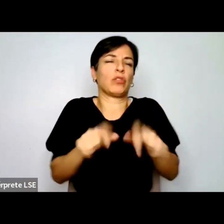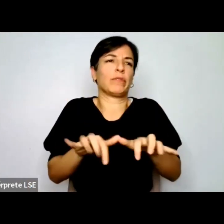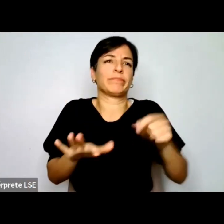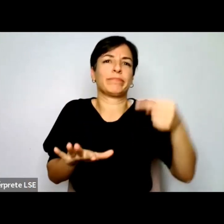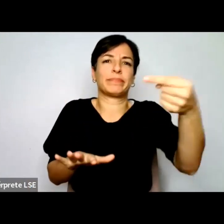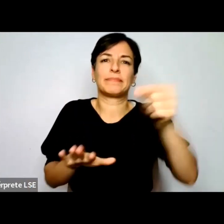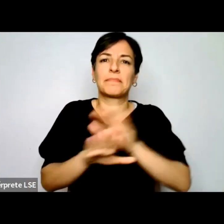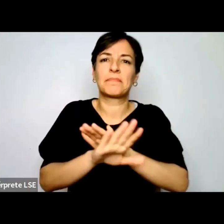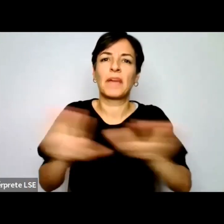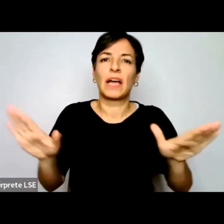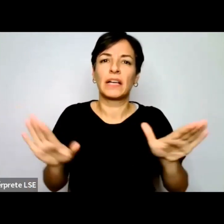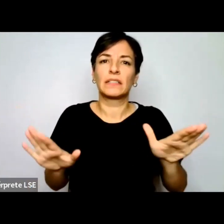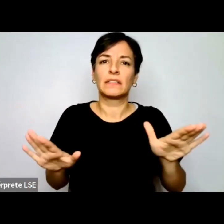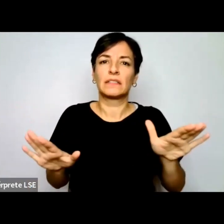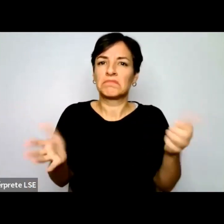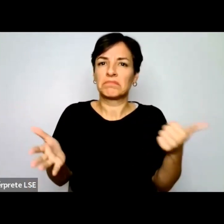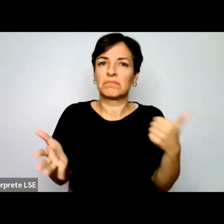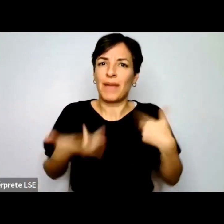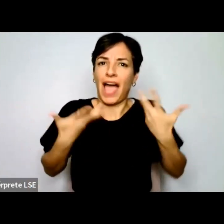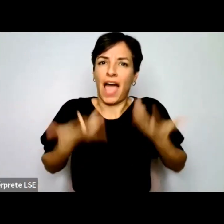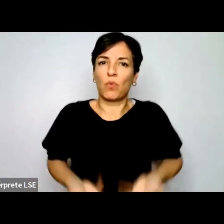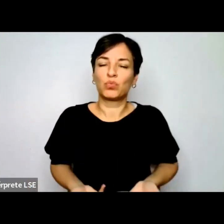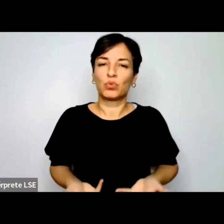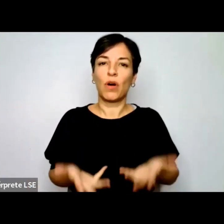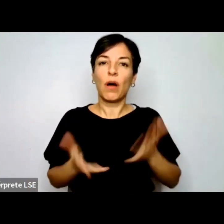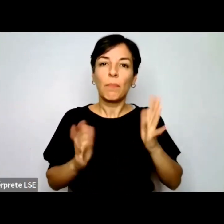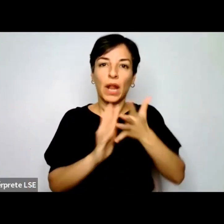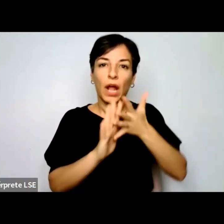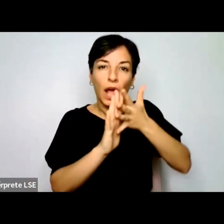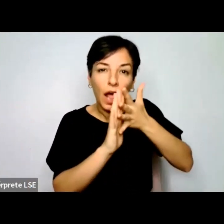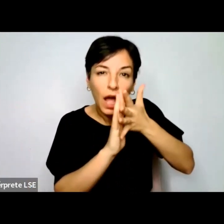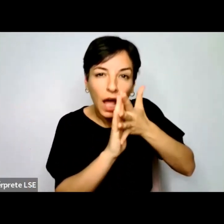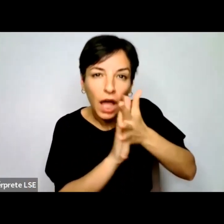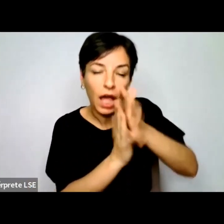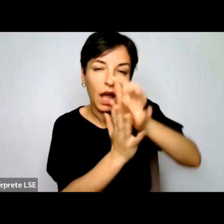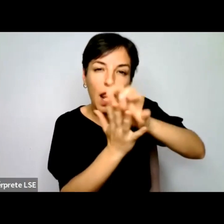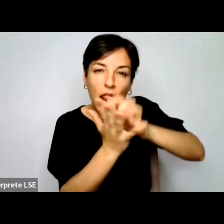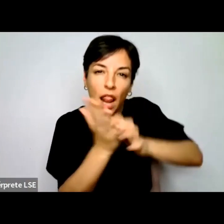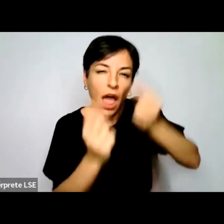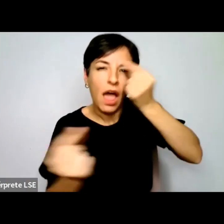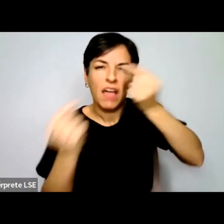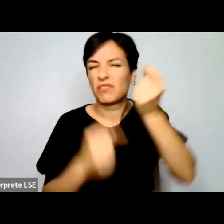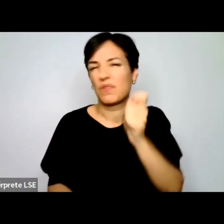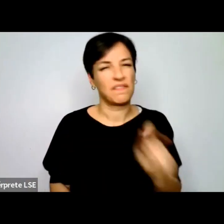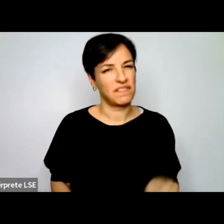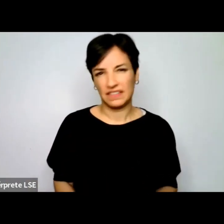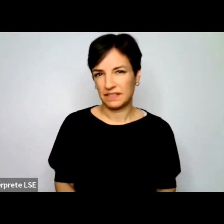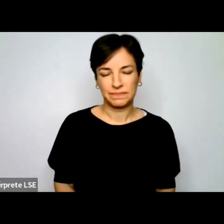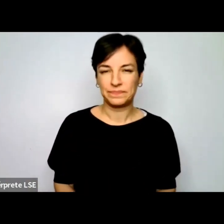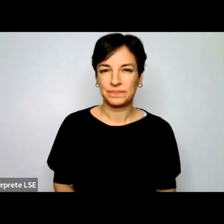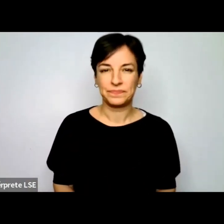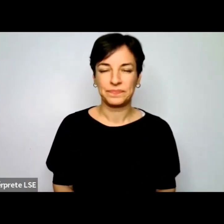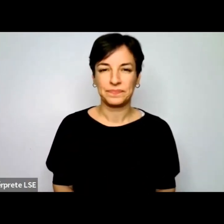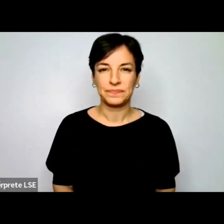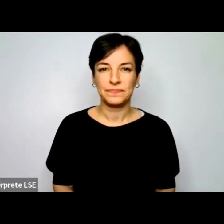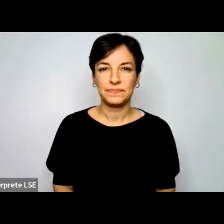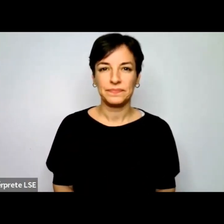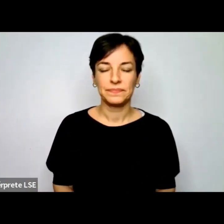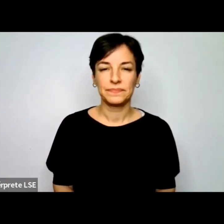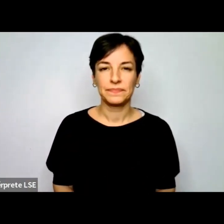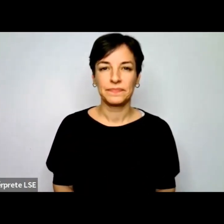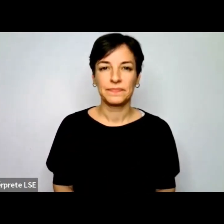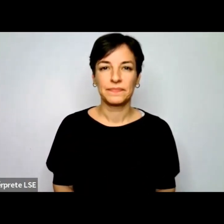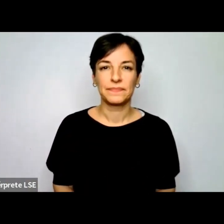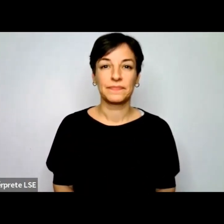uno se sienta más fácil explicando, pero no hace falta ir a muy detallado, no hace falta. Después sí que tenéis